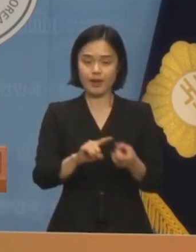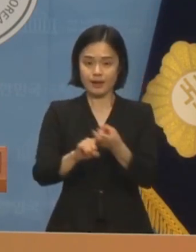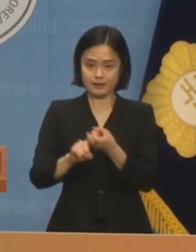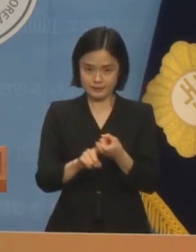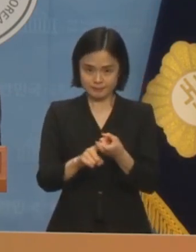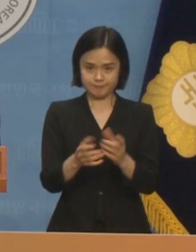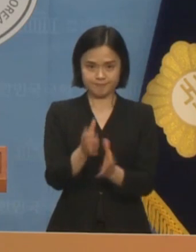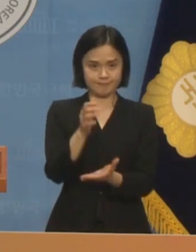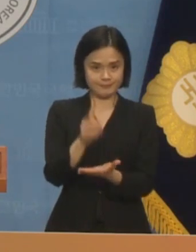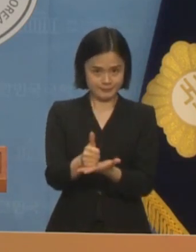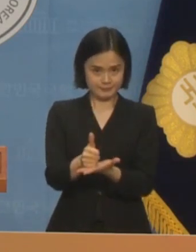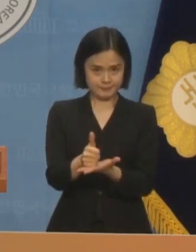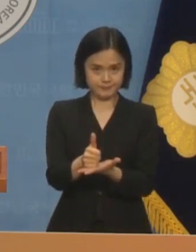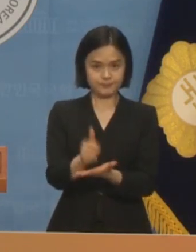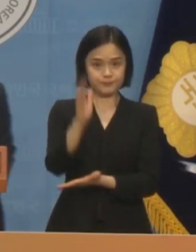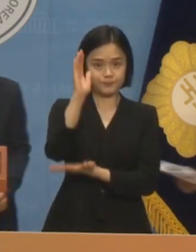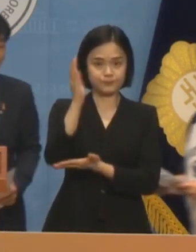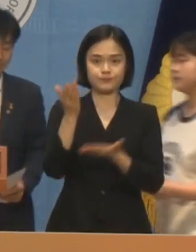하겠습니다.